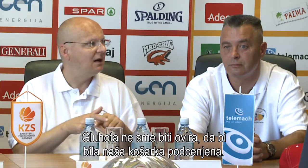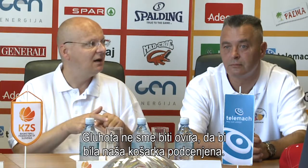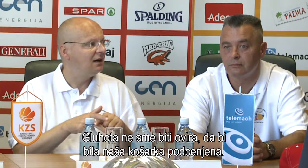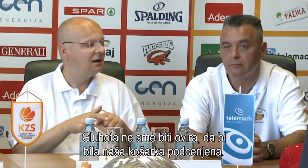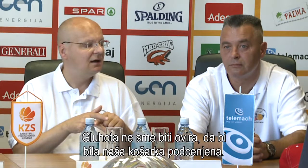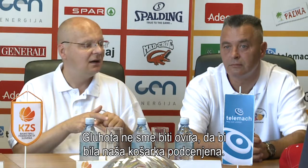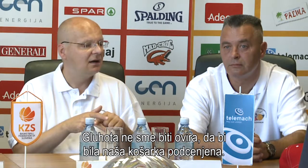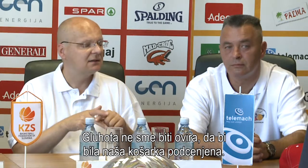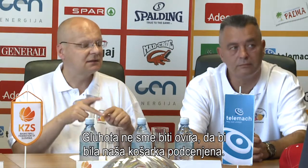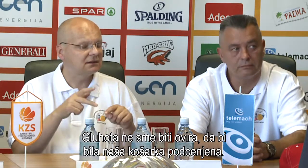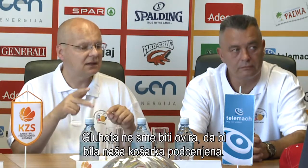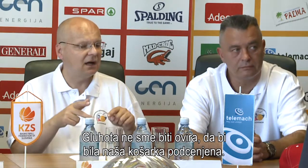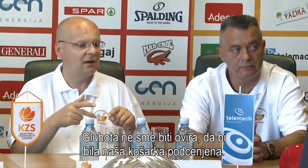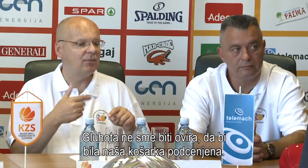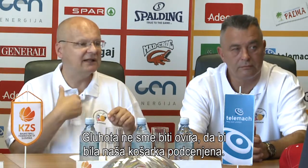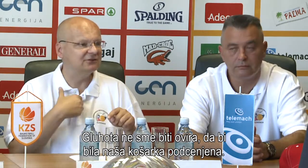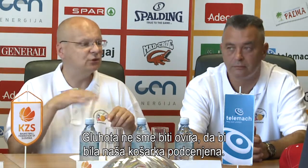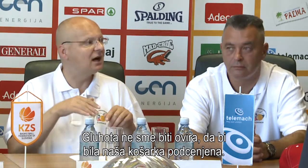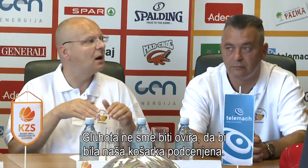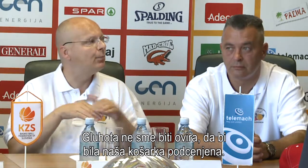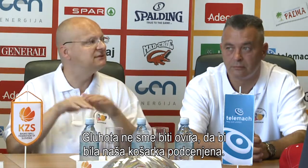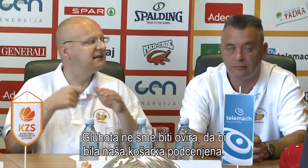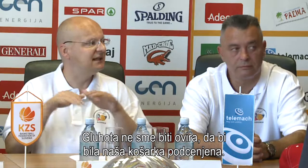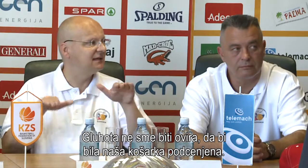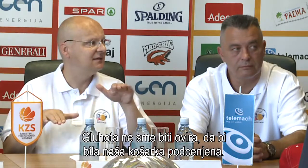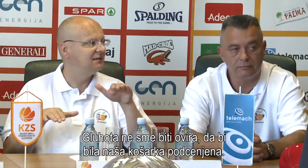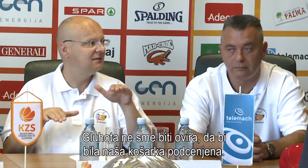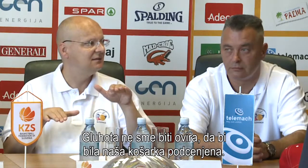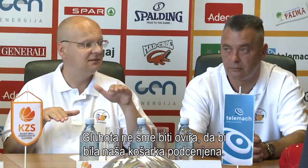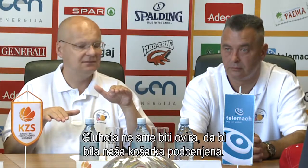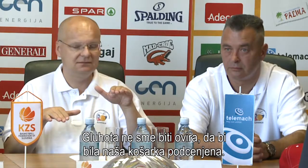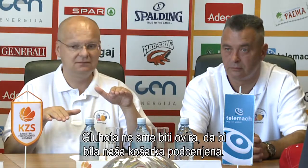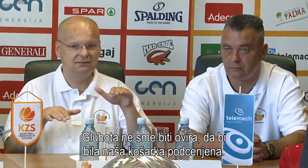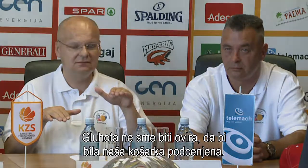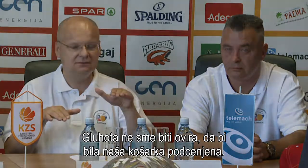Gluhota ne sme biti ovira, da bi bila naša košarka podcenjena.